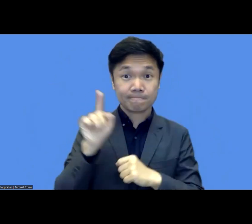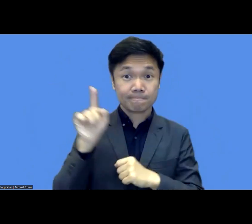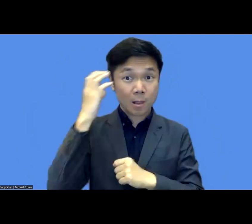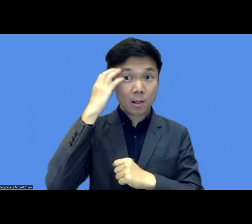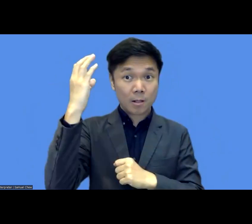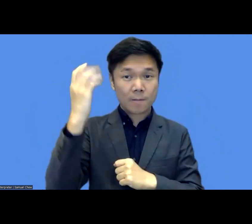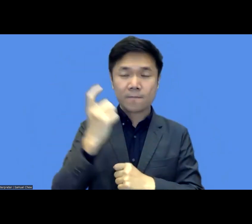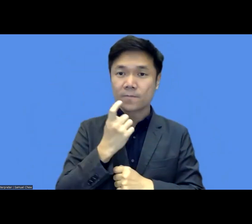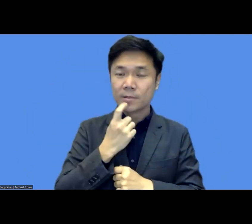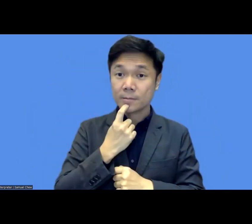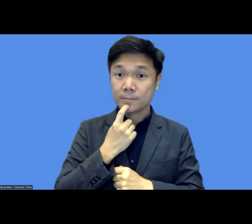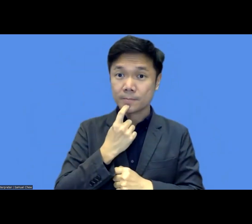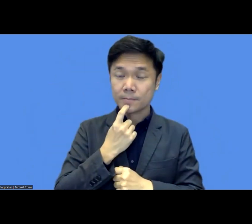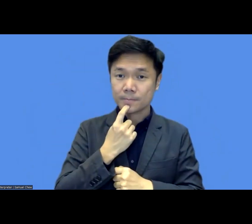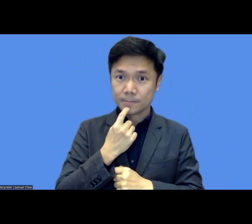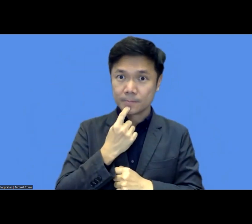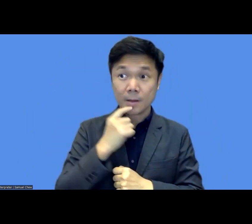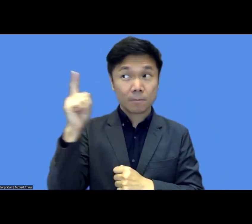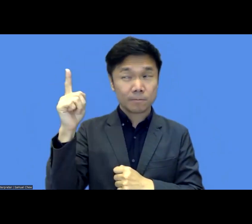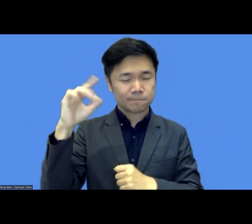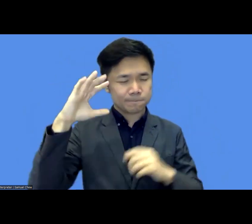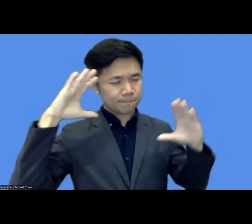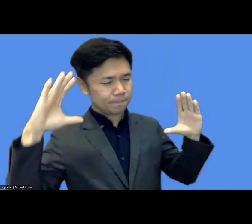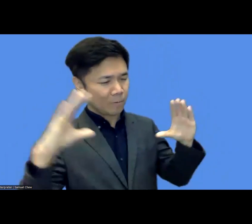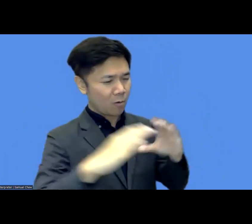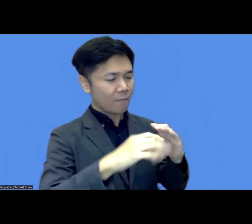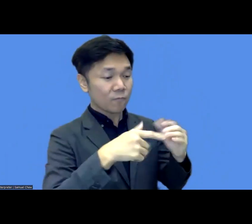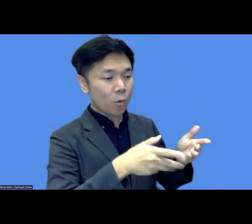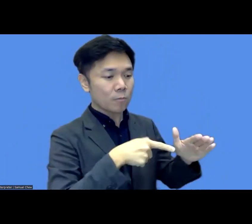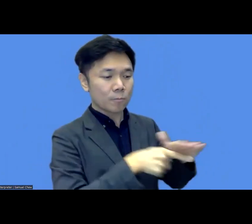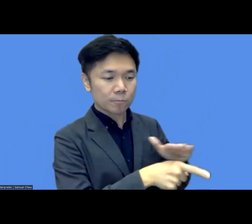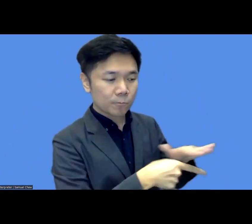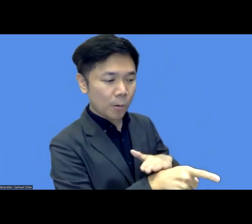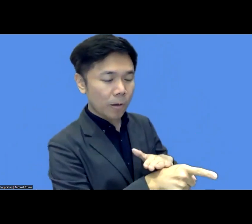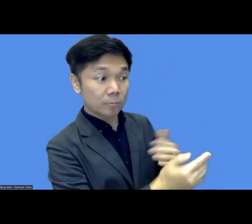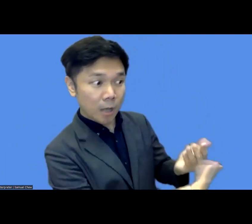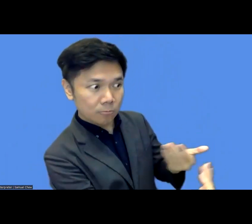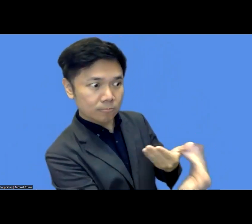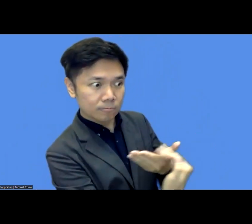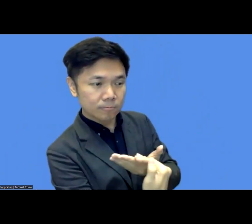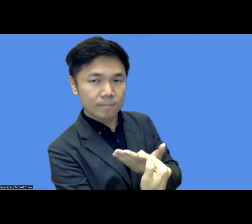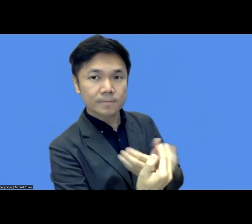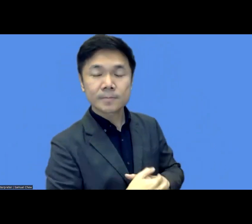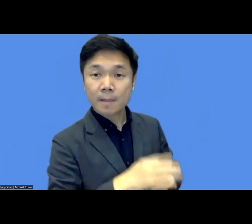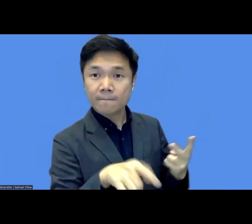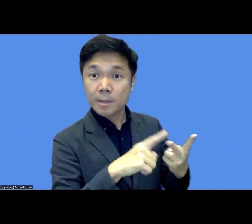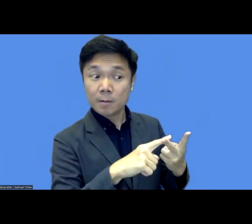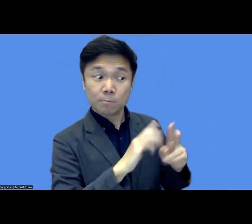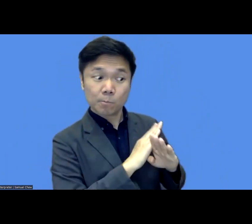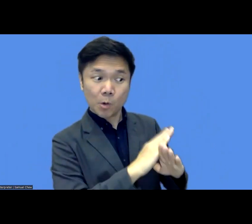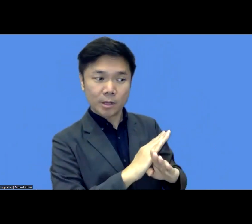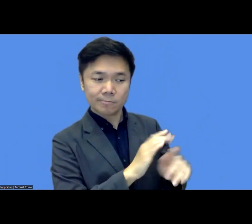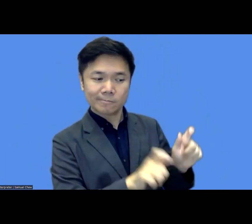Finlandia se enfocó en la respuesta inclusiva de los refugiados refugiados, la protección